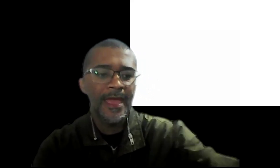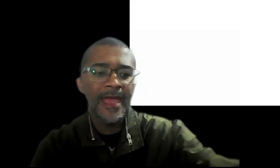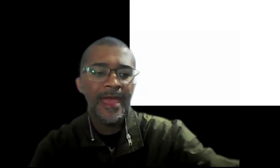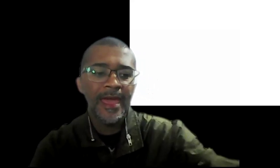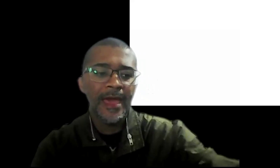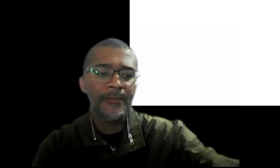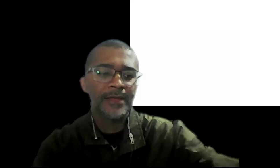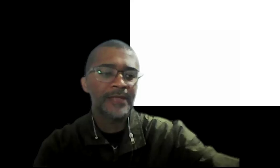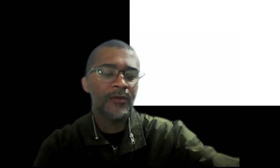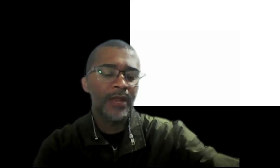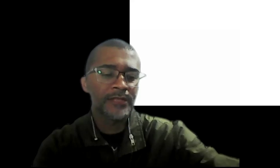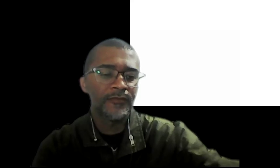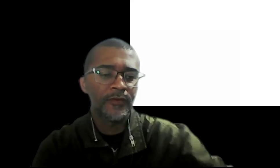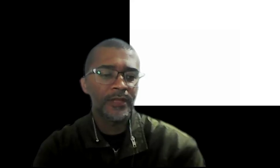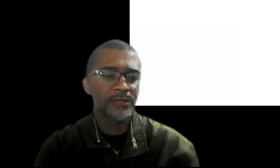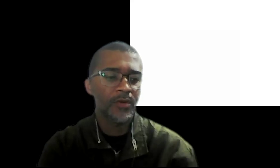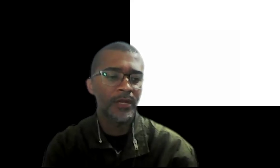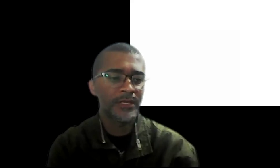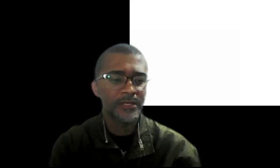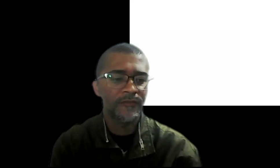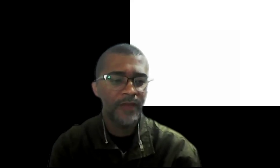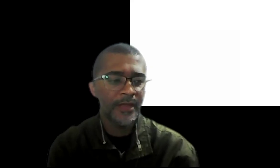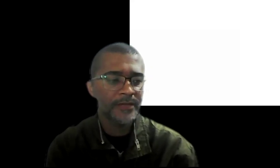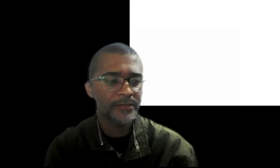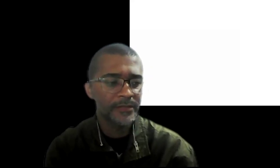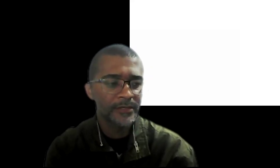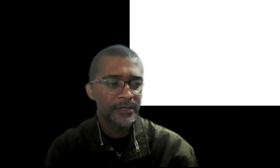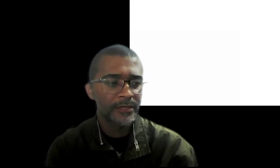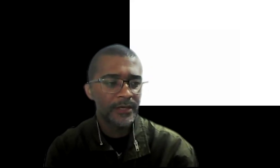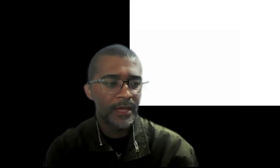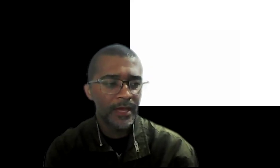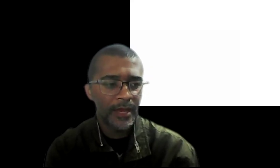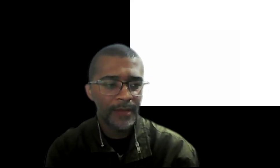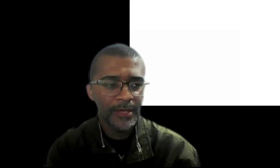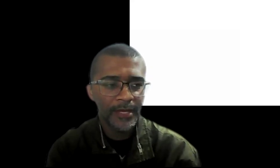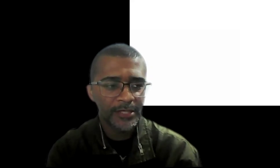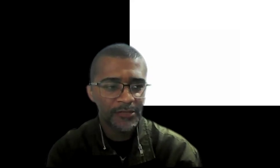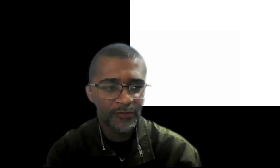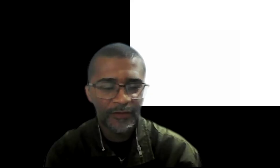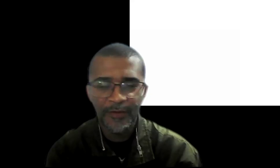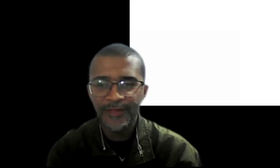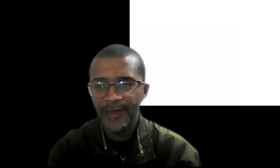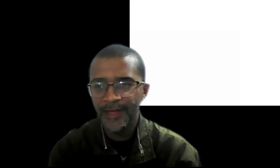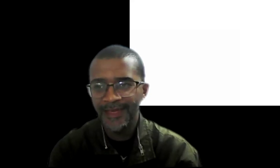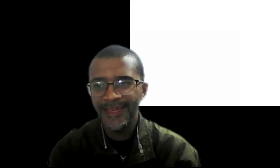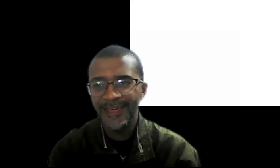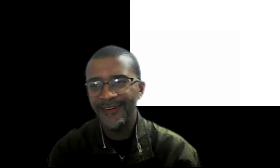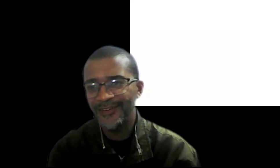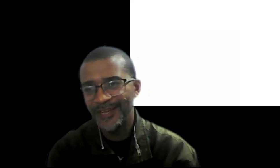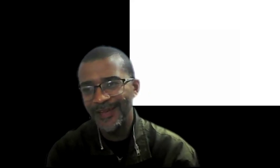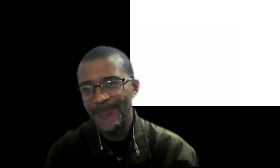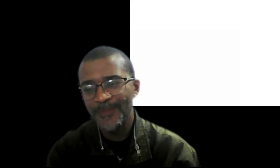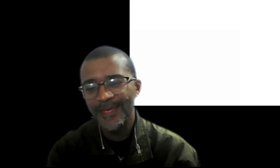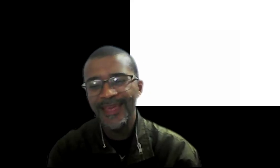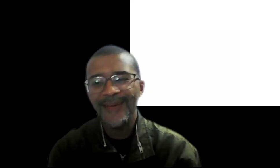férias. Mas que agora elas vão frequentar a escola cristã de férias, na minha igreja, se fosse frequentar, né?